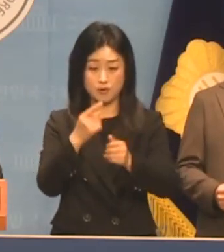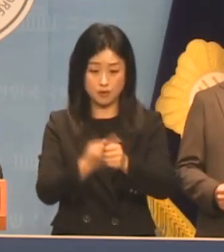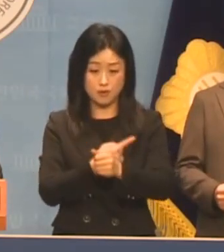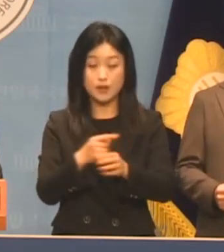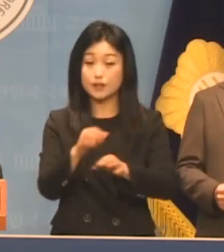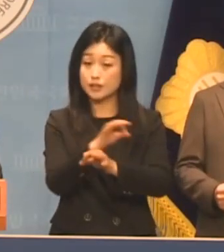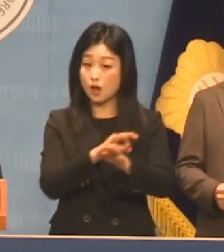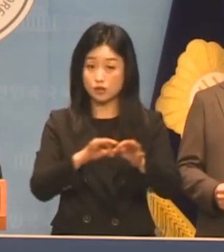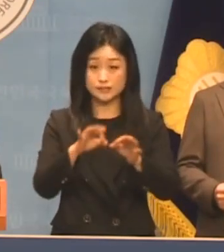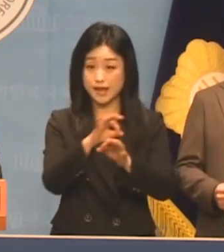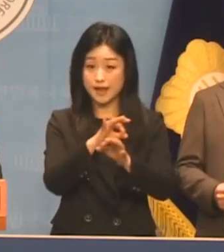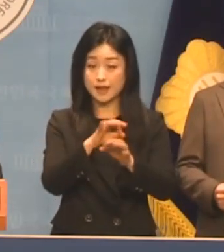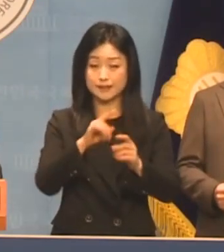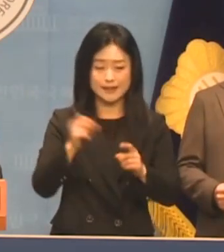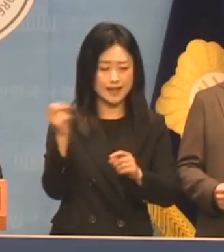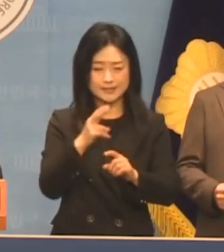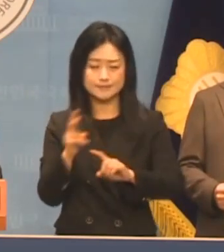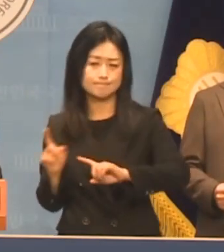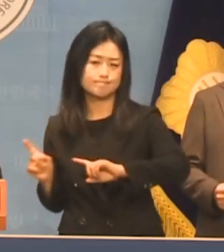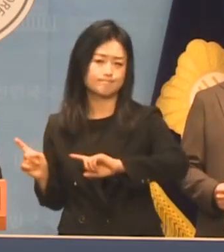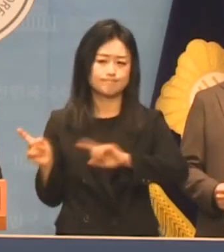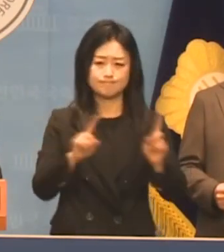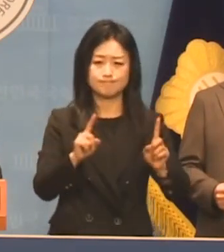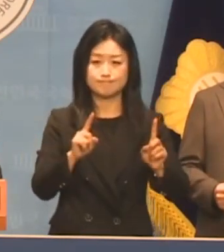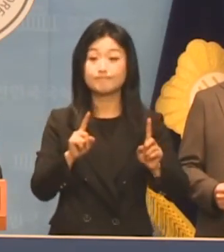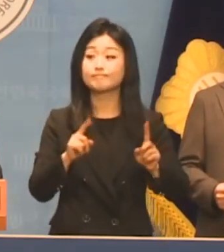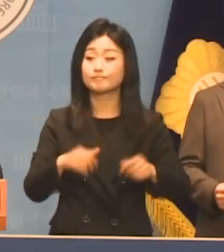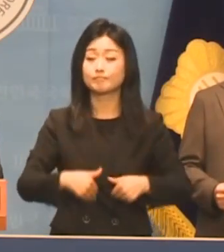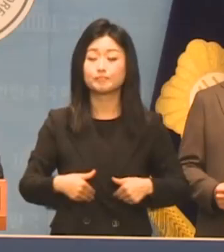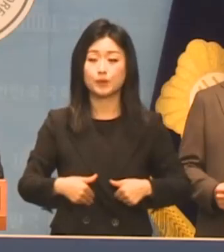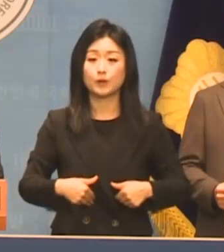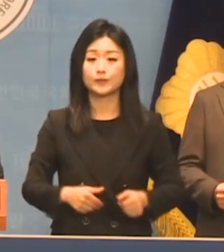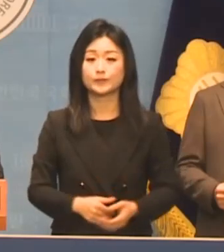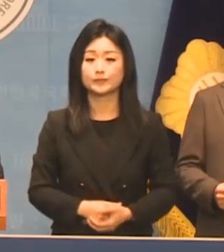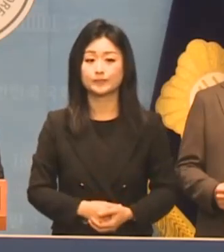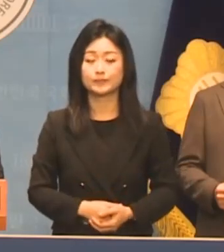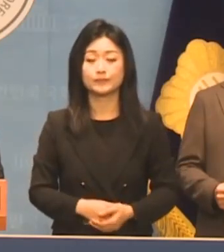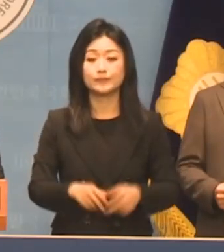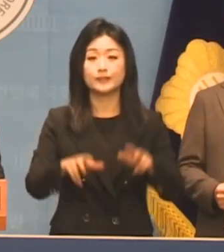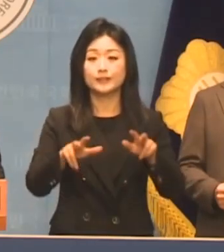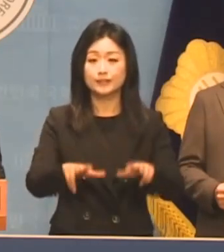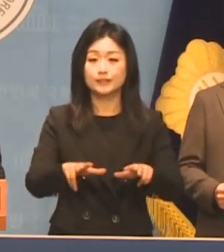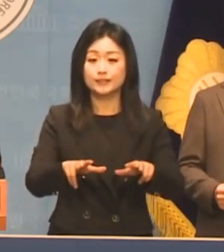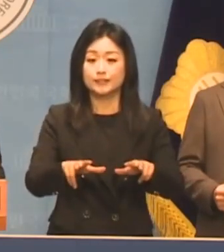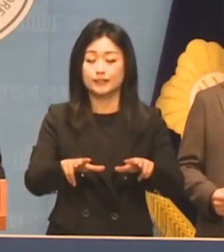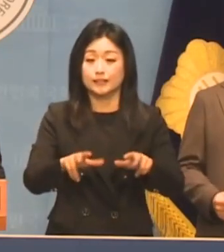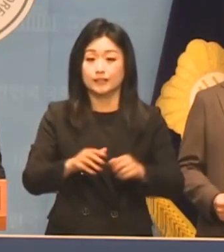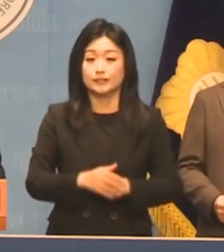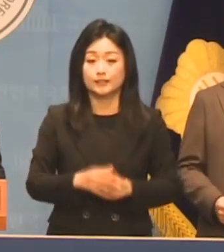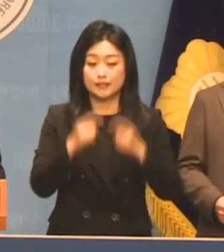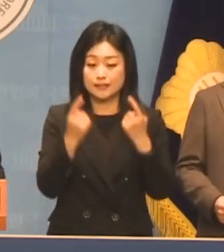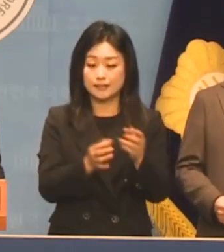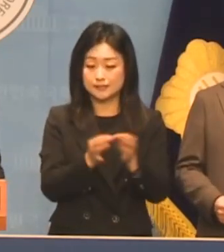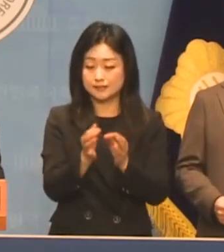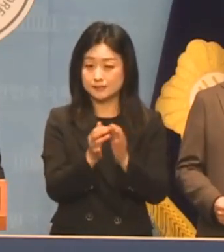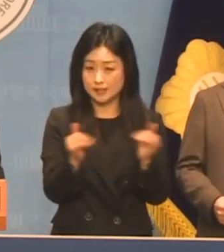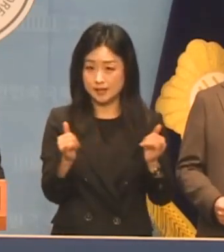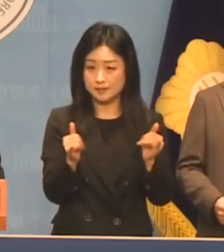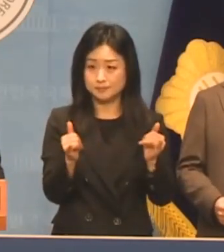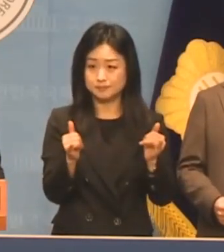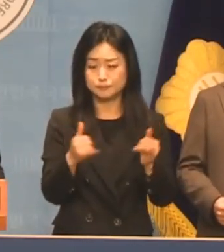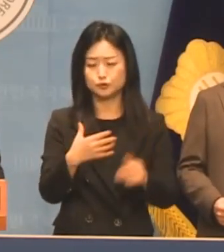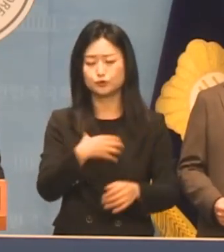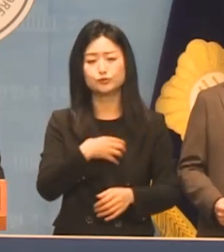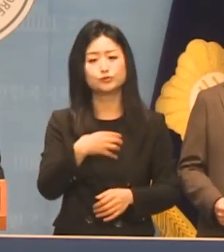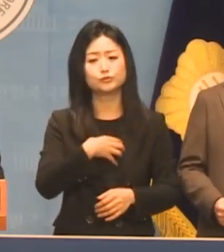경제의 멈춘 시계를 다시 작동해야 합니다. 지금 우리 소상공인 자영업은